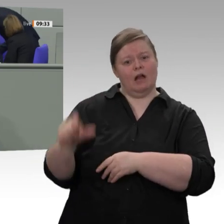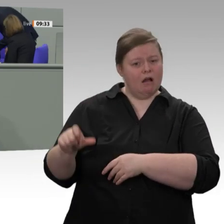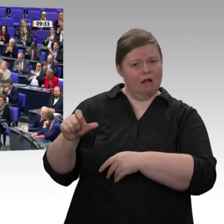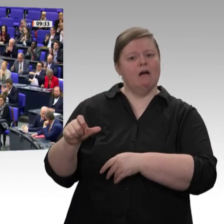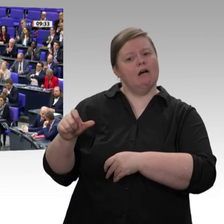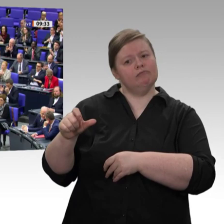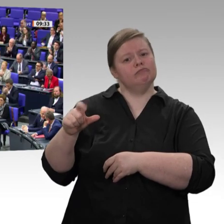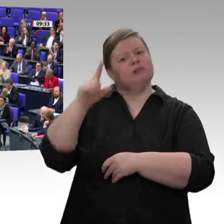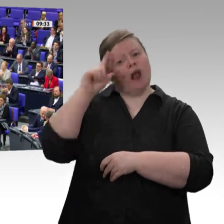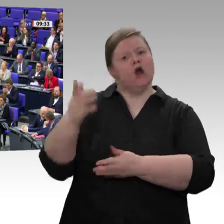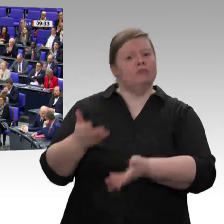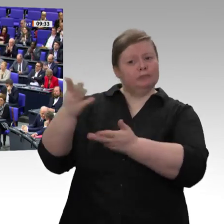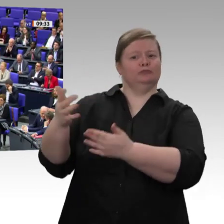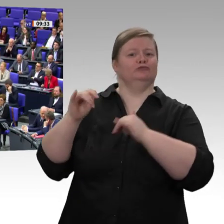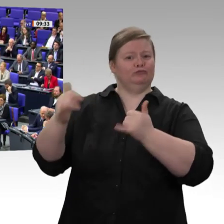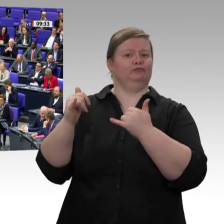meine Damen und Herren,